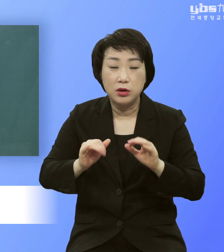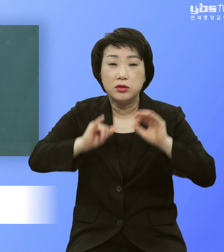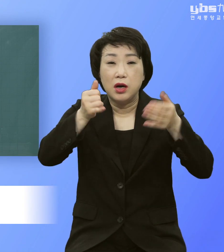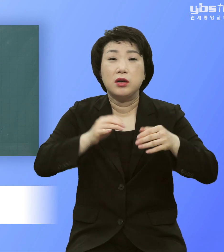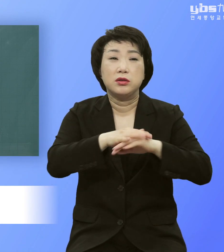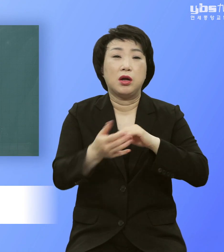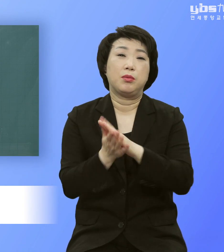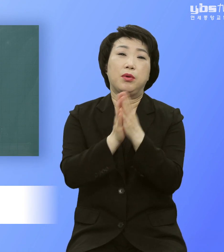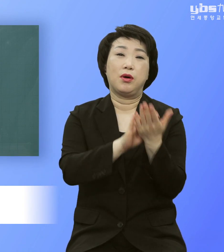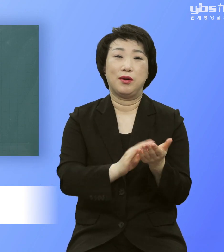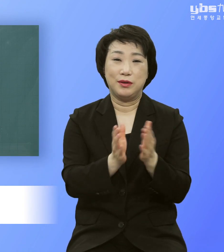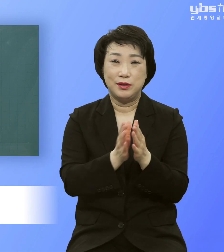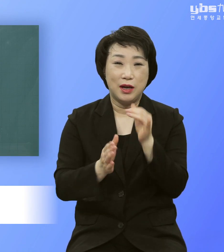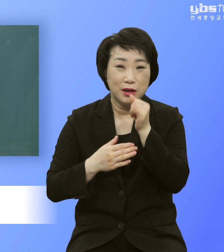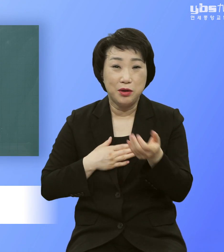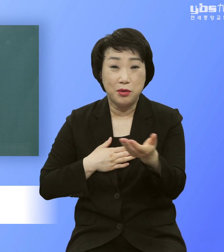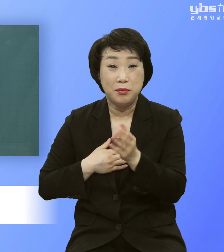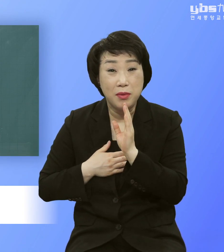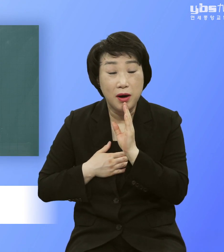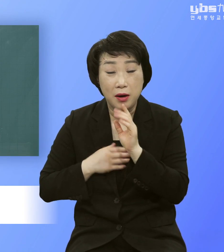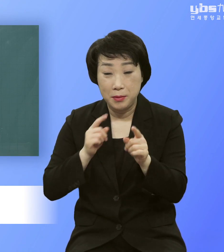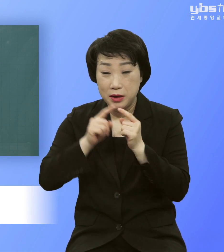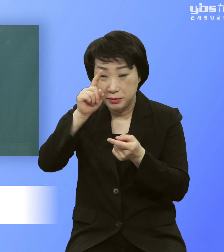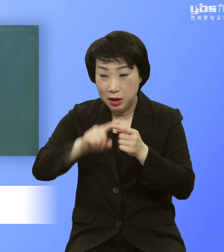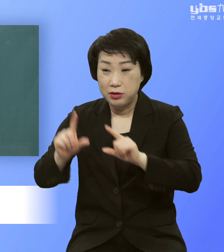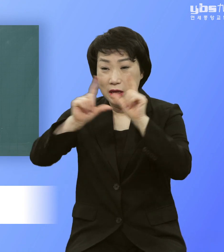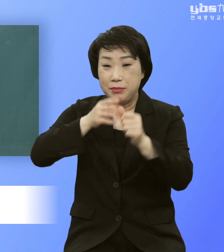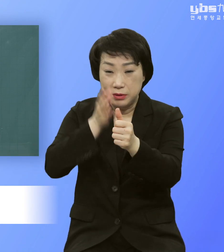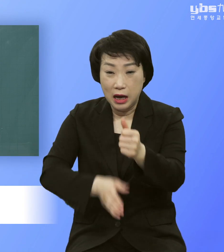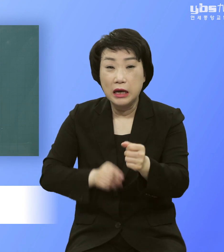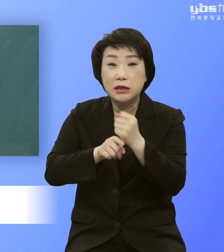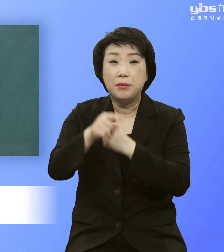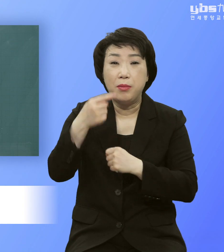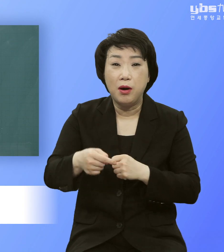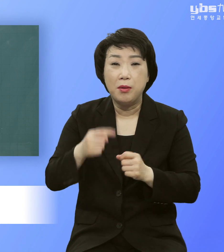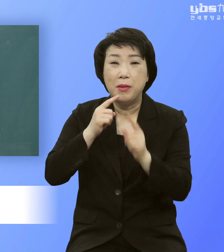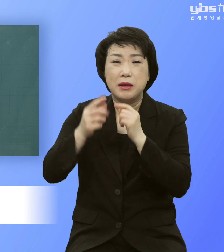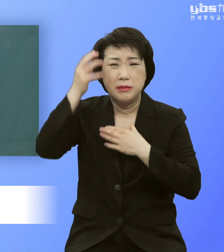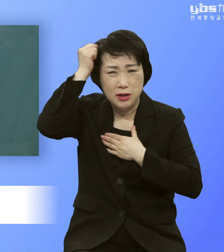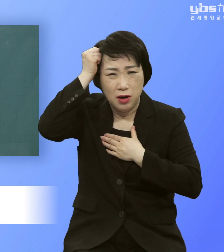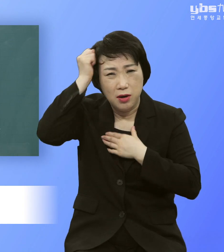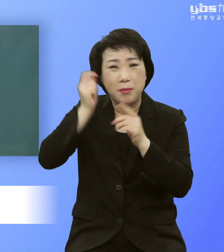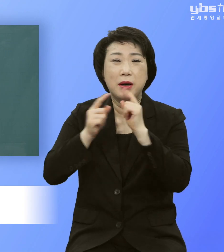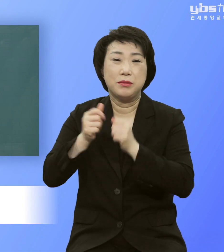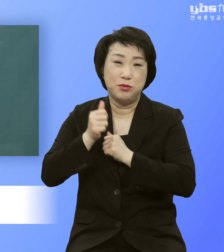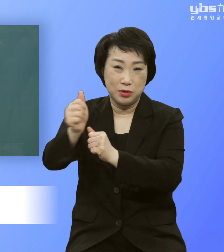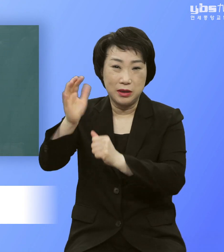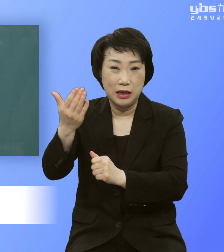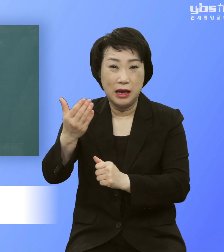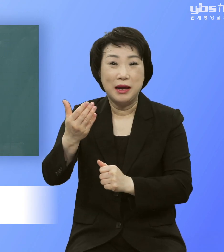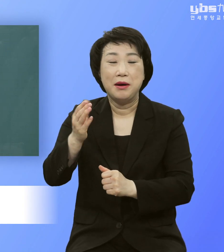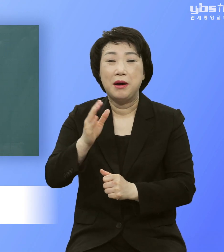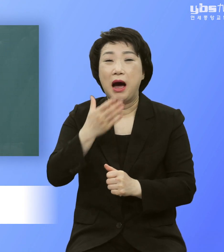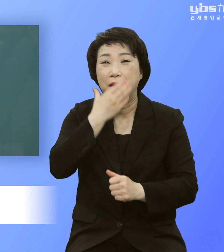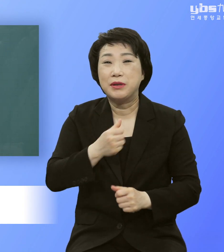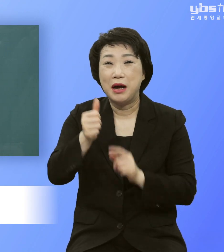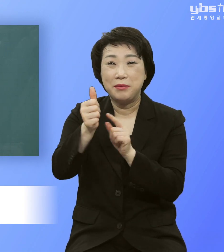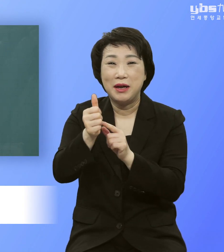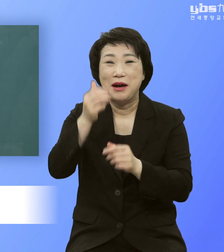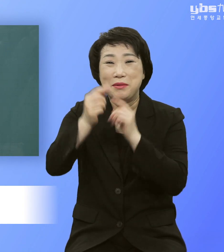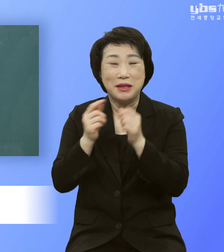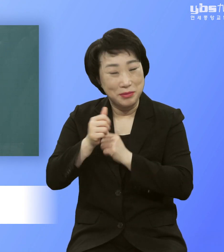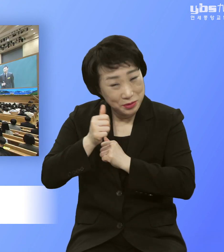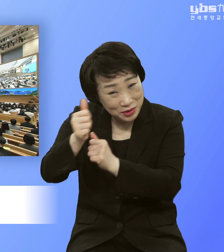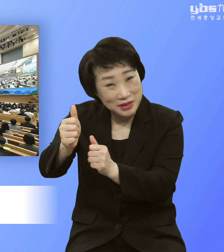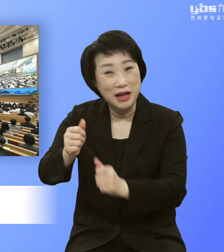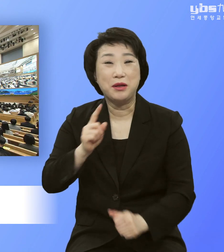이 말이야. 그래서 말씀대로 살아만 말씀을 기억하고 말씀을 쫓아가는 거야. 아브라함이 하나님 말씀을 쫓아갔다